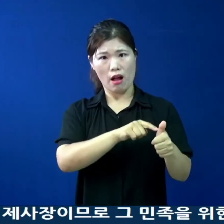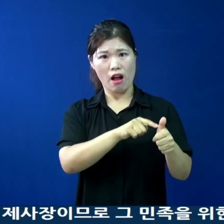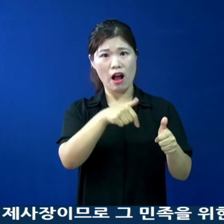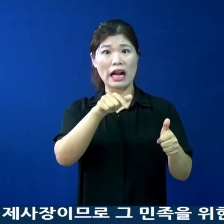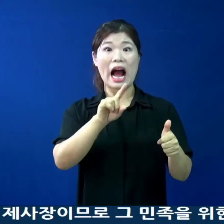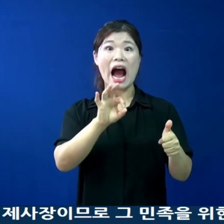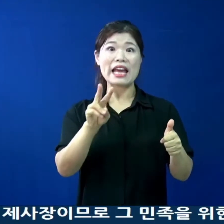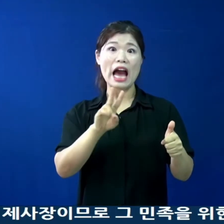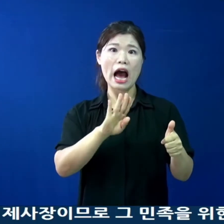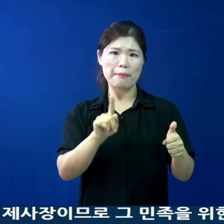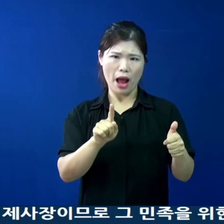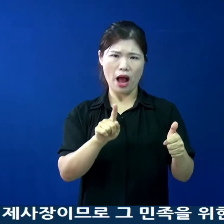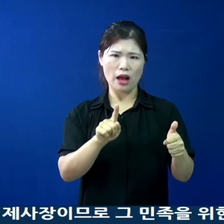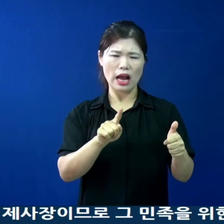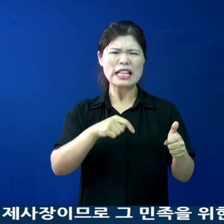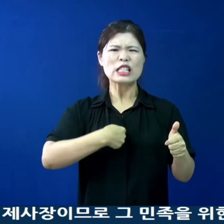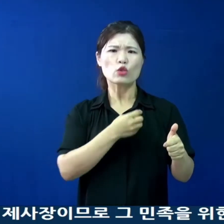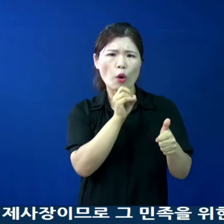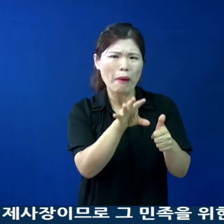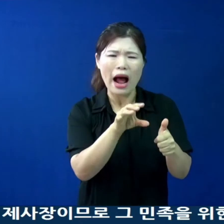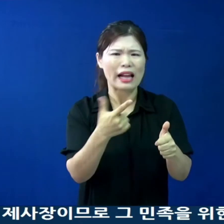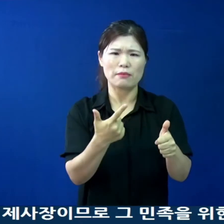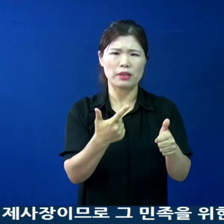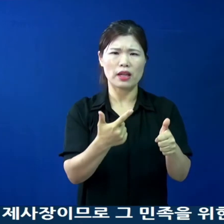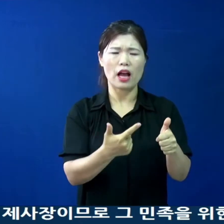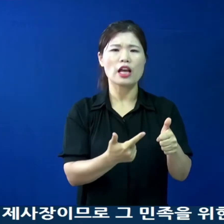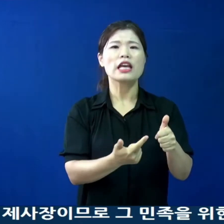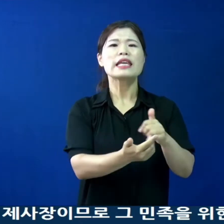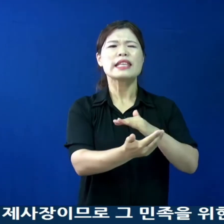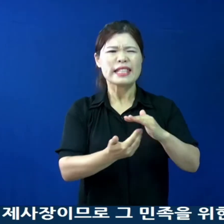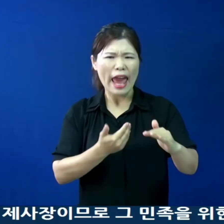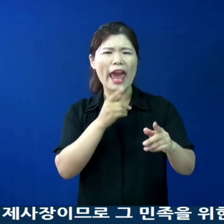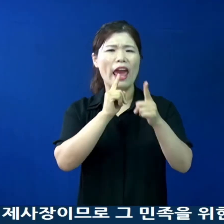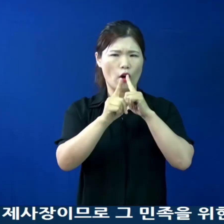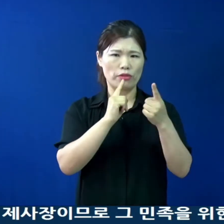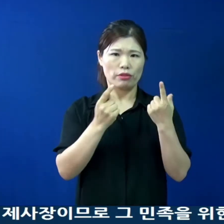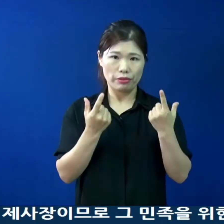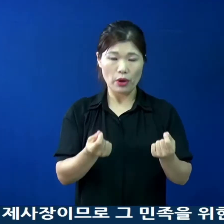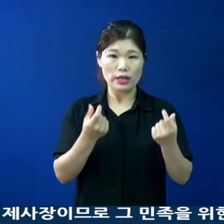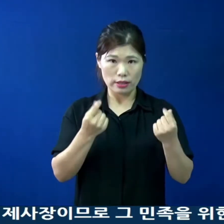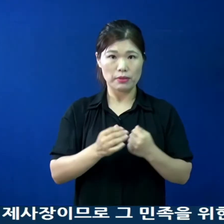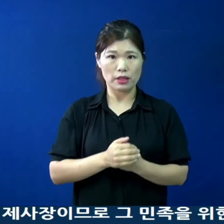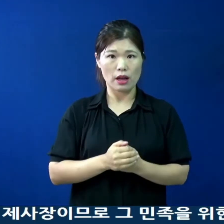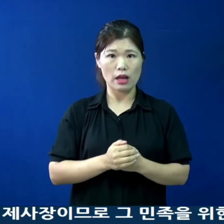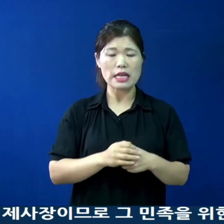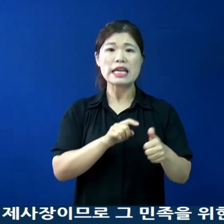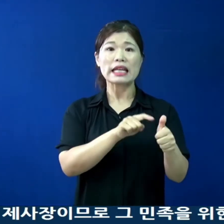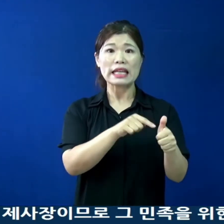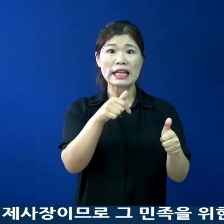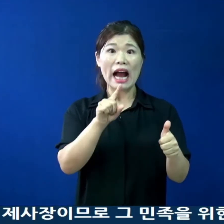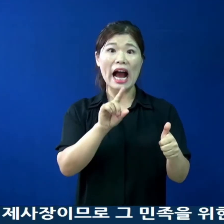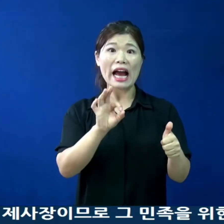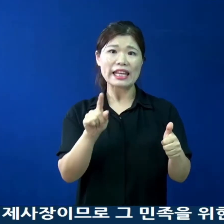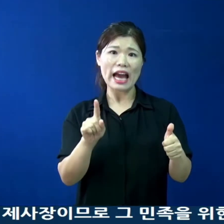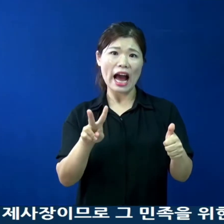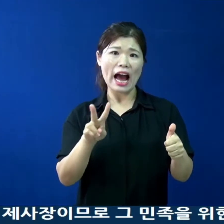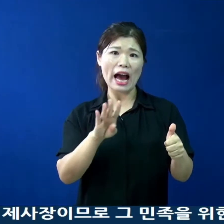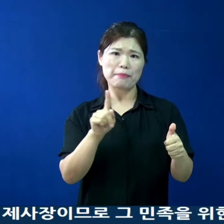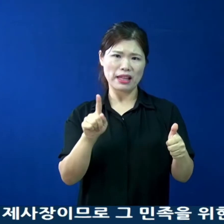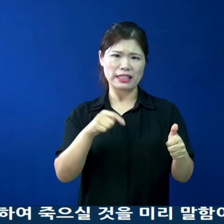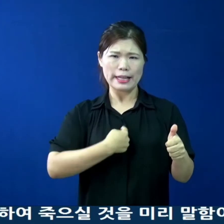아니라 예언한 것이라고 요한복음의 저자가 말을 하고 있습니다. 가야바는 자신들의 이권을 지키기